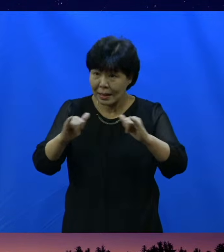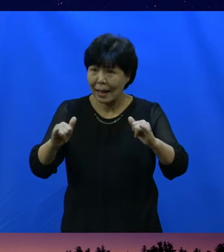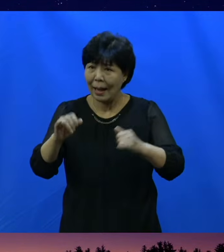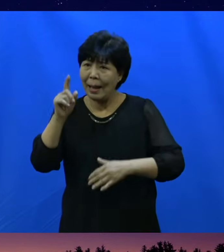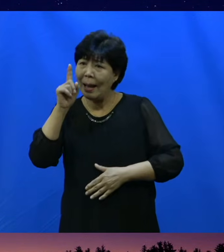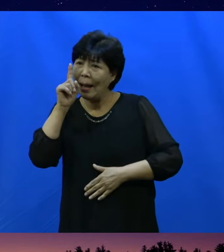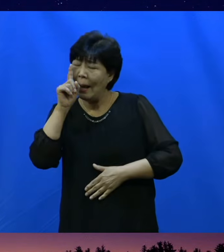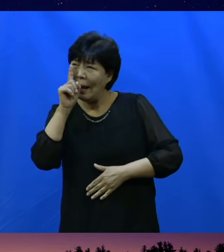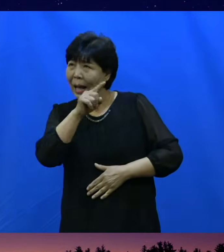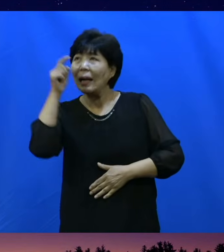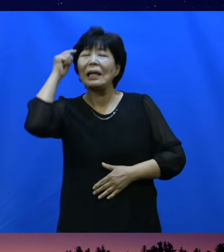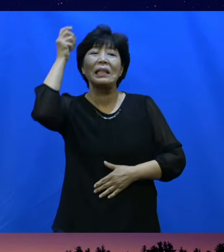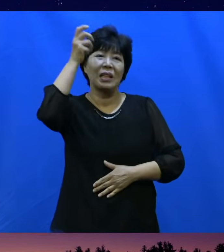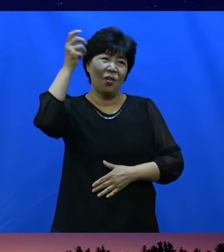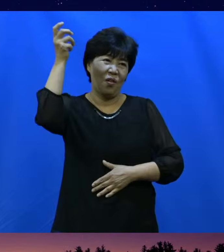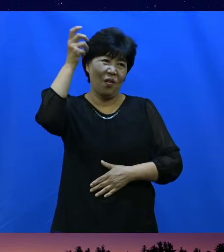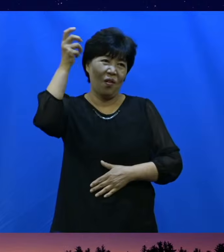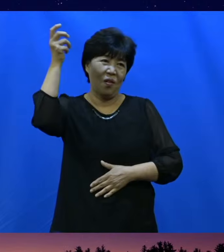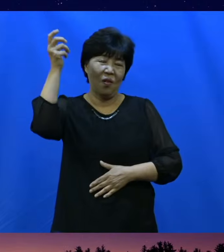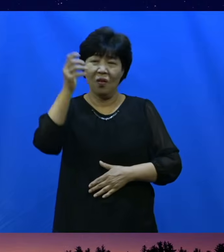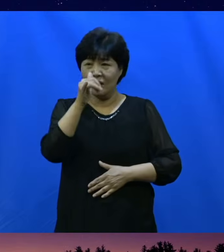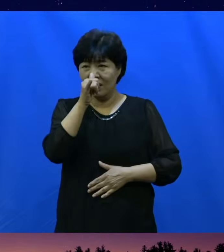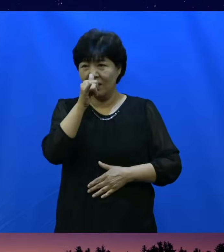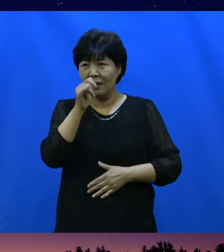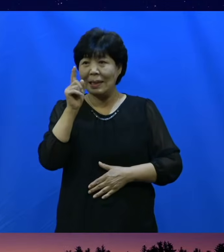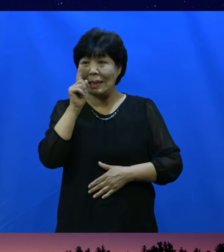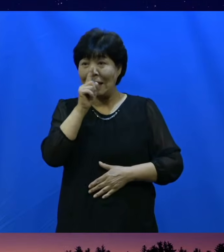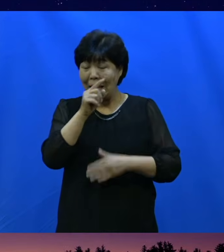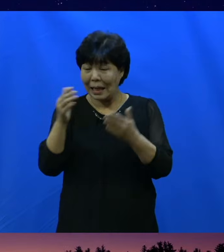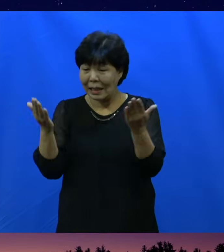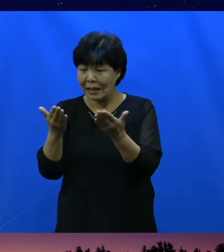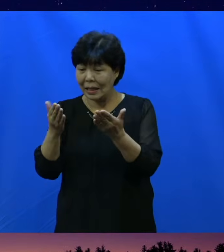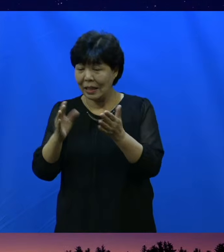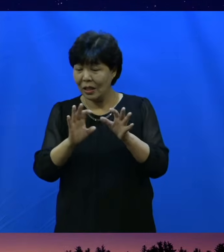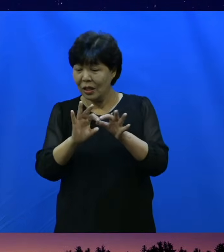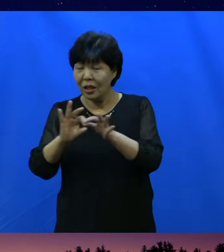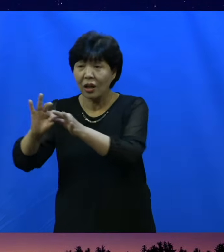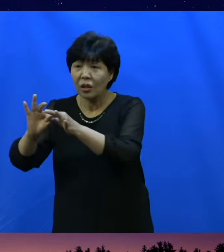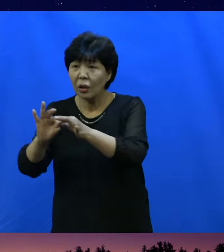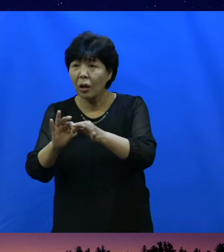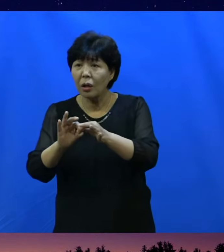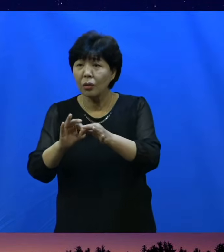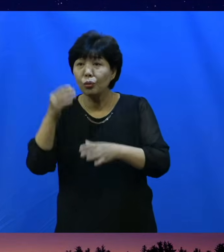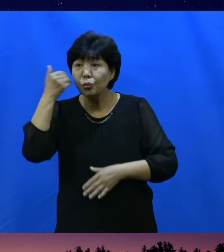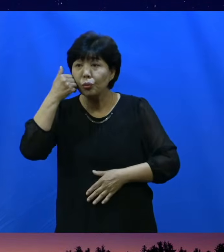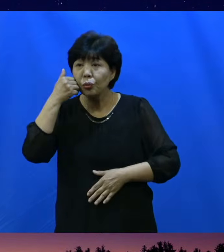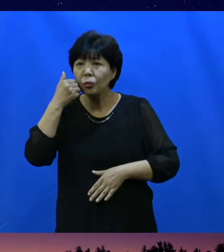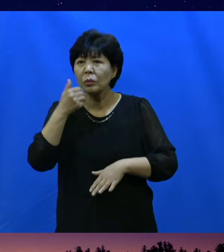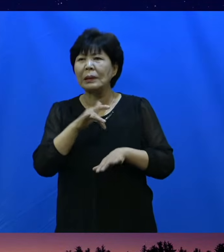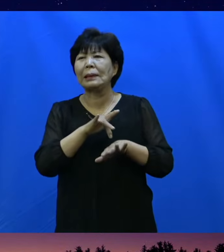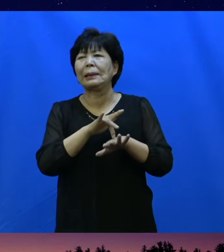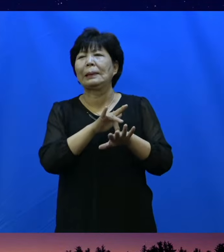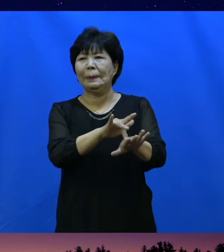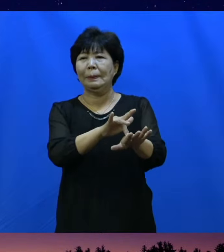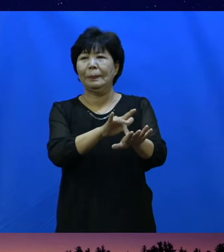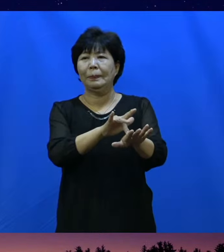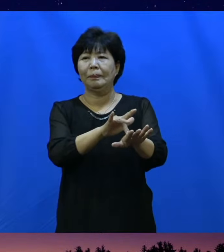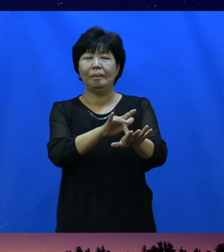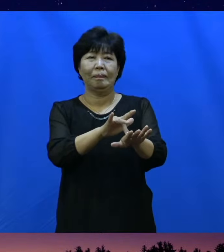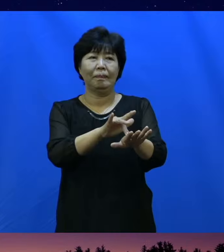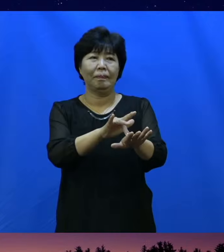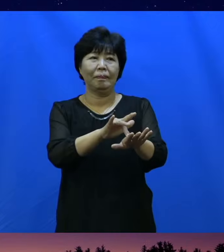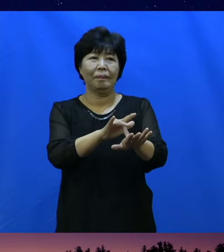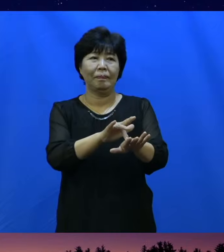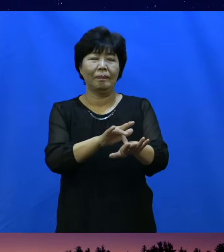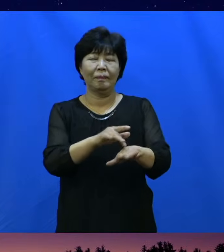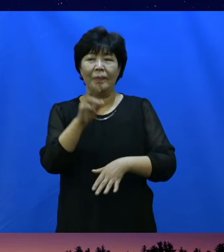악의 영들이다. 그 악한 모든 일들에 연루되어 있는 것들이 뭐예요? 사단이 하는 거라는 거죠. 그래서 바울은